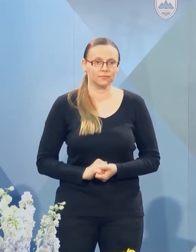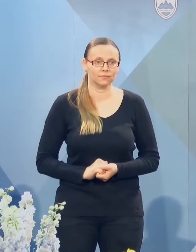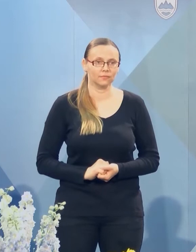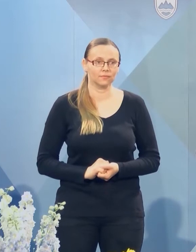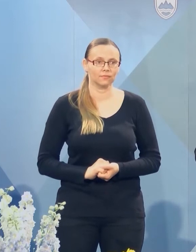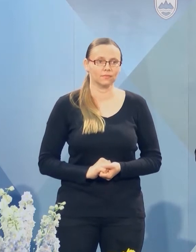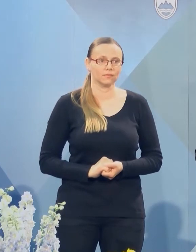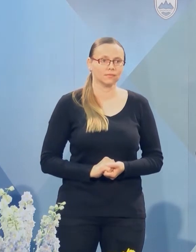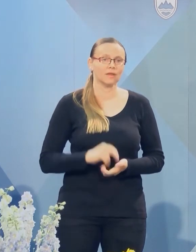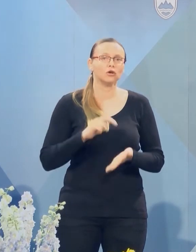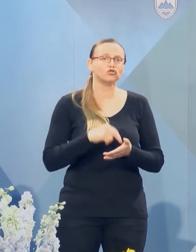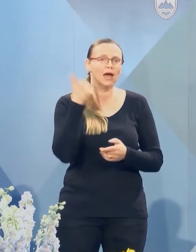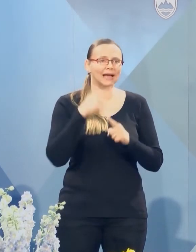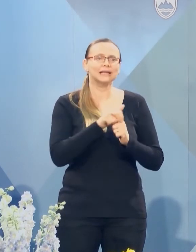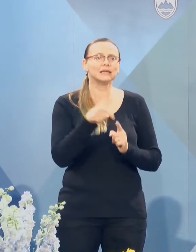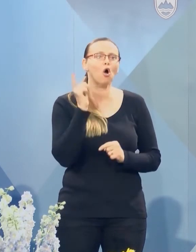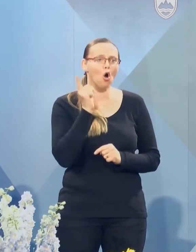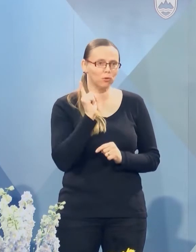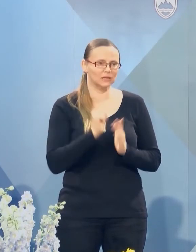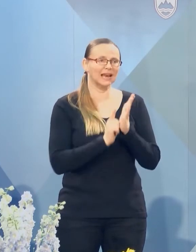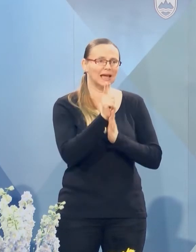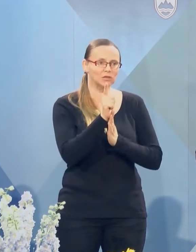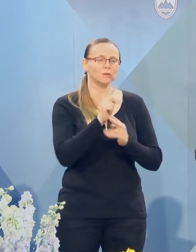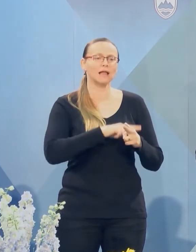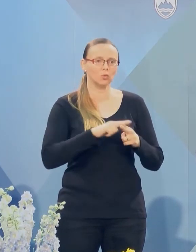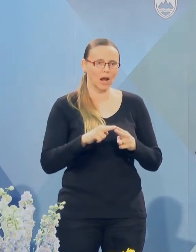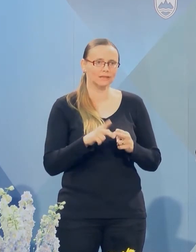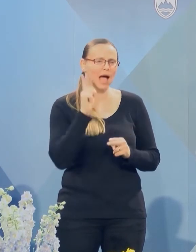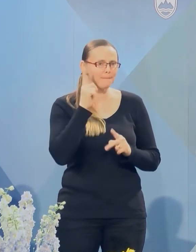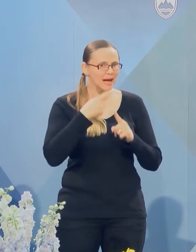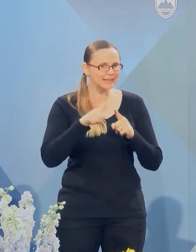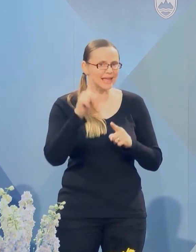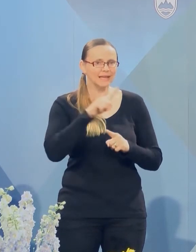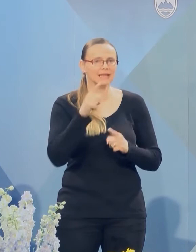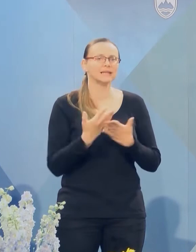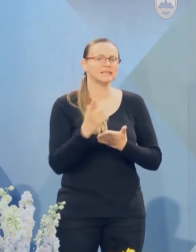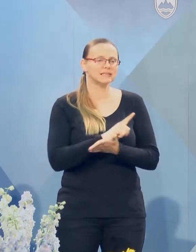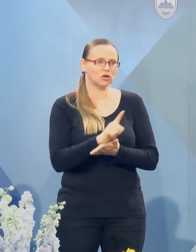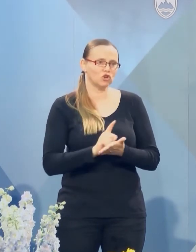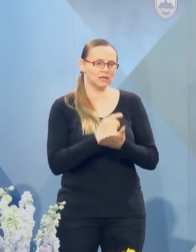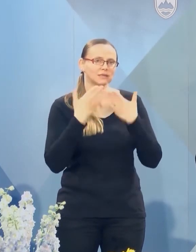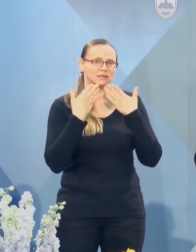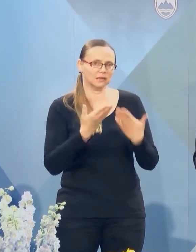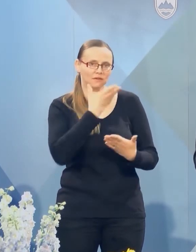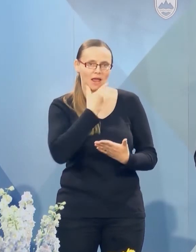Še enkrat samo opozorilo, rezultati uradni, vendar delni in začasni. Hvala